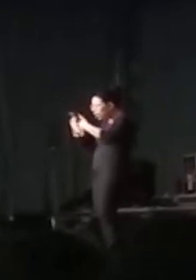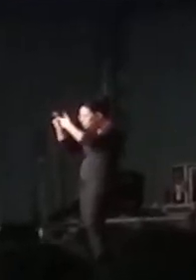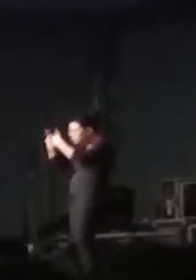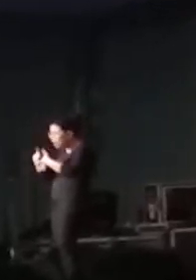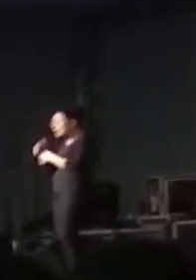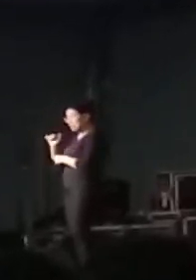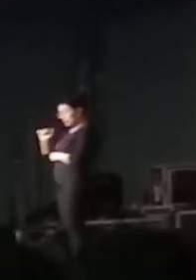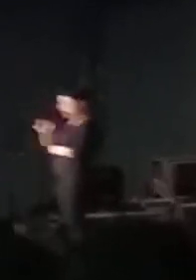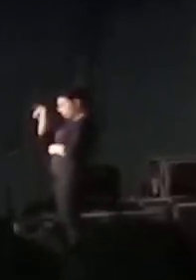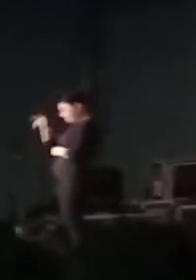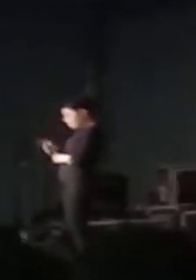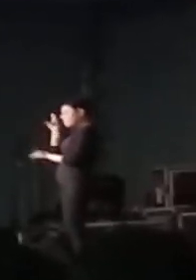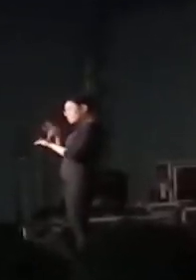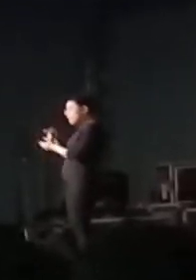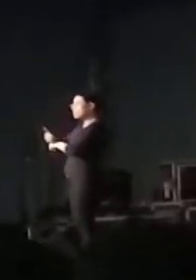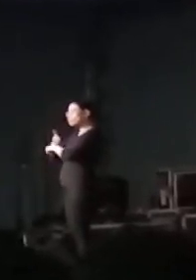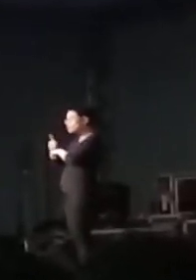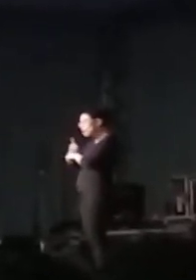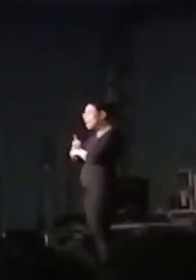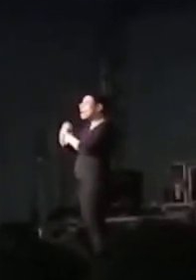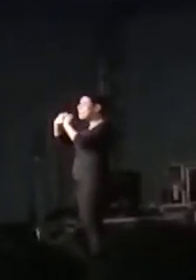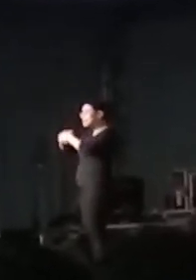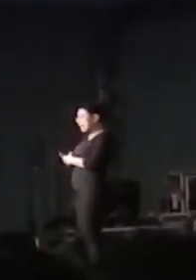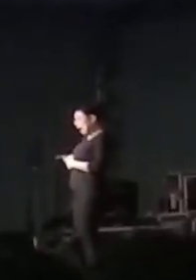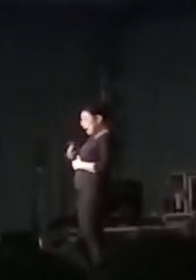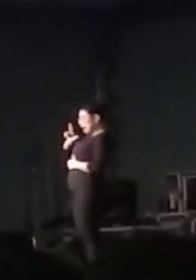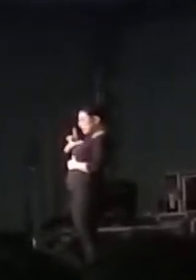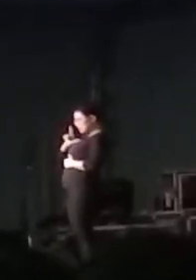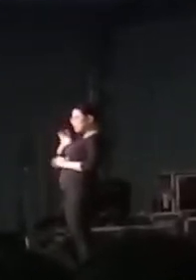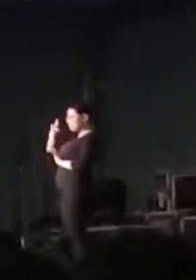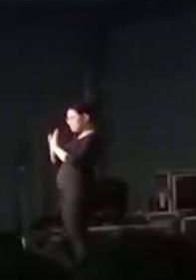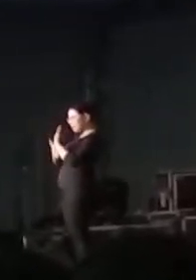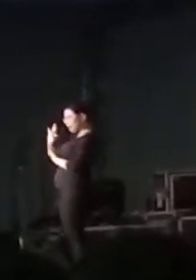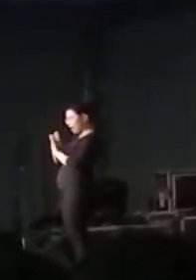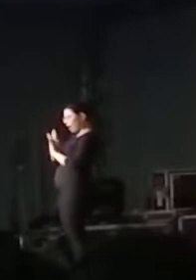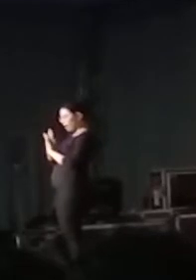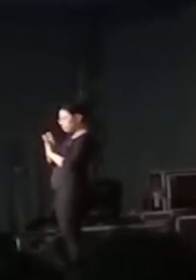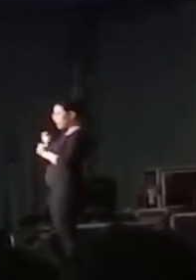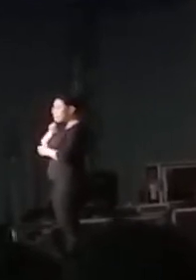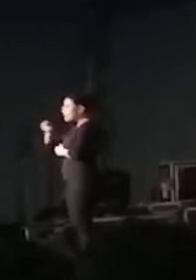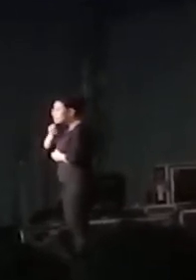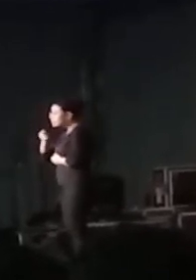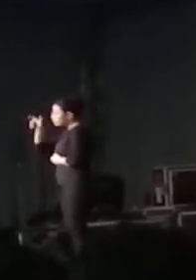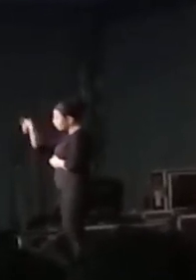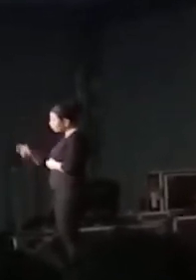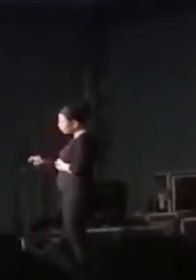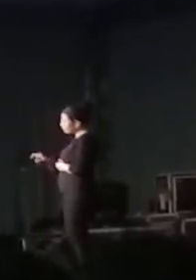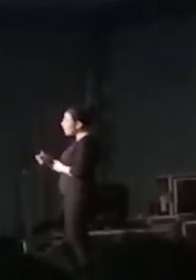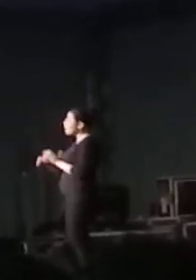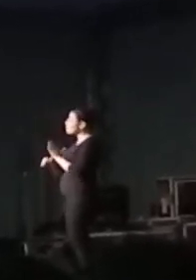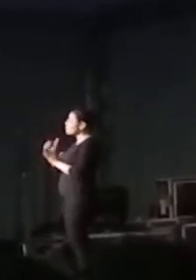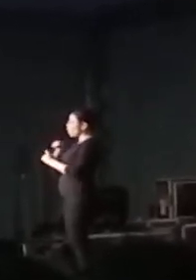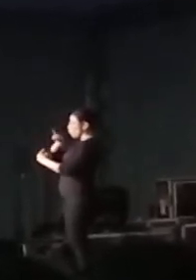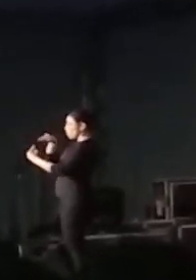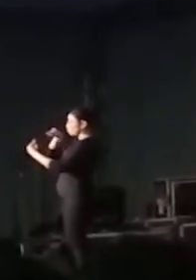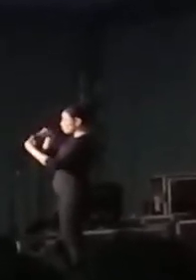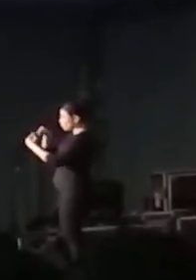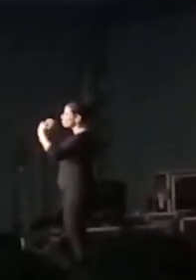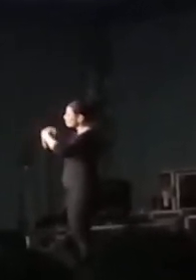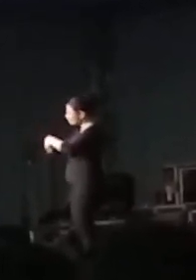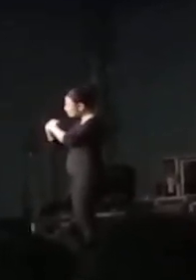é um profissional, você tem que se preparar para uma entrevista como essa. Primeiro, ela tem que ter um objetivo,